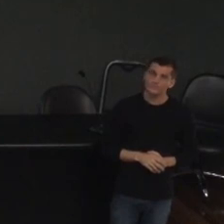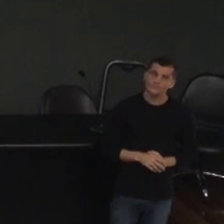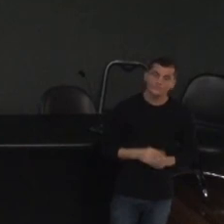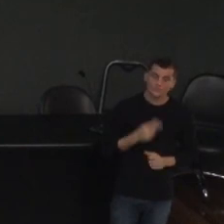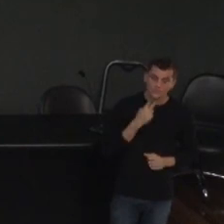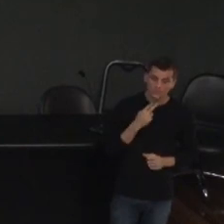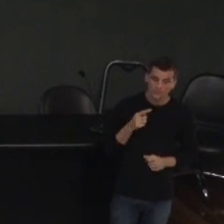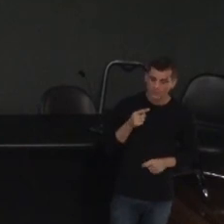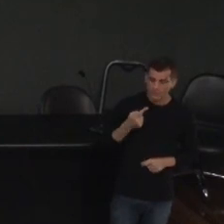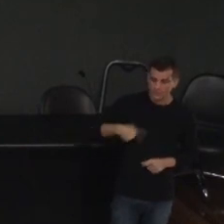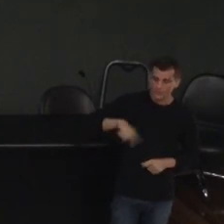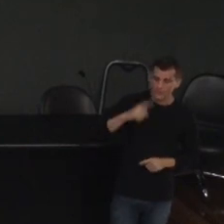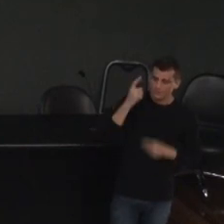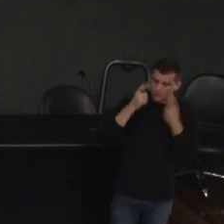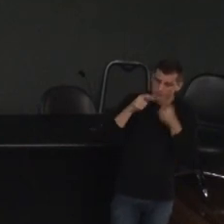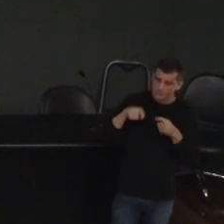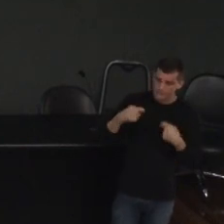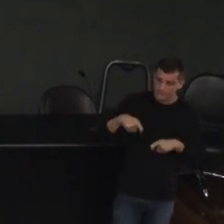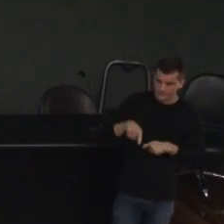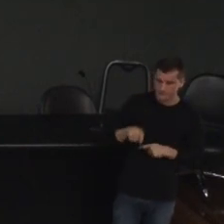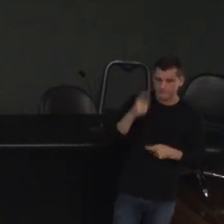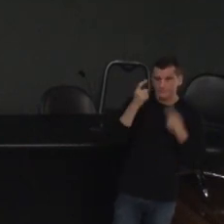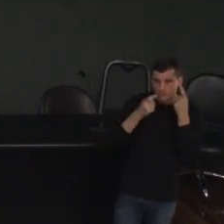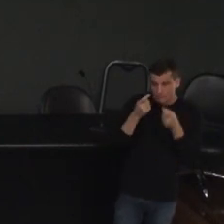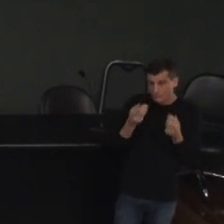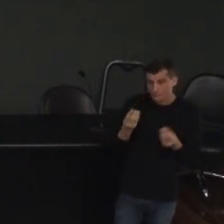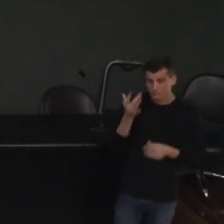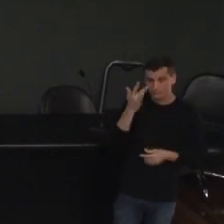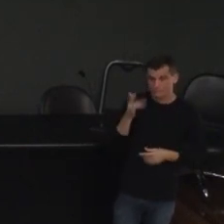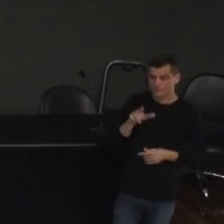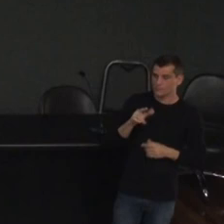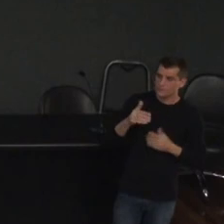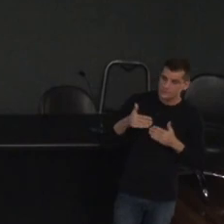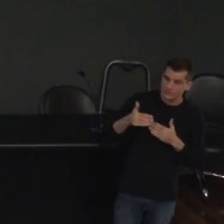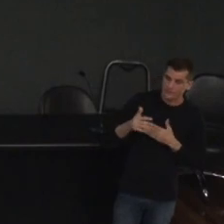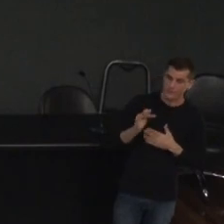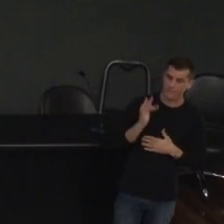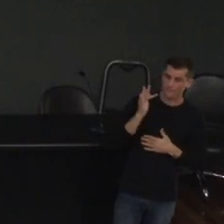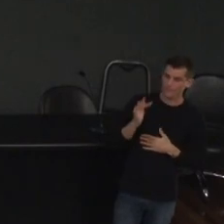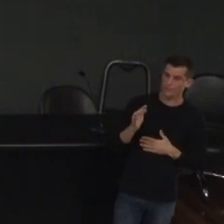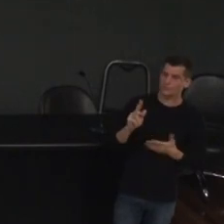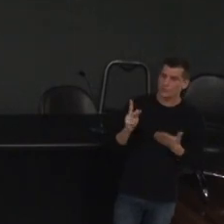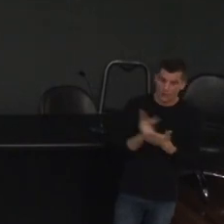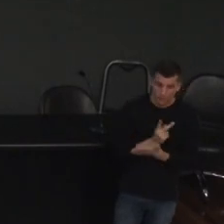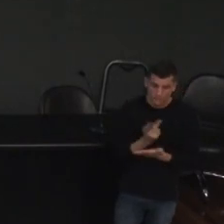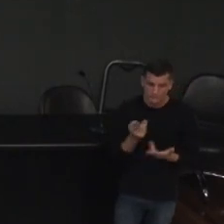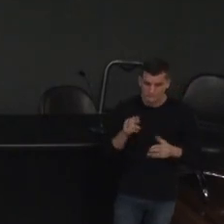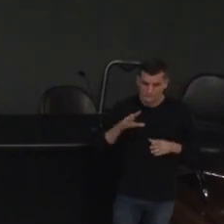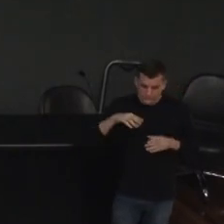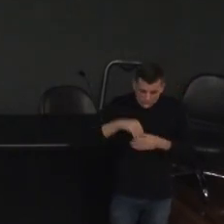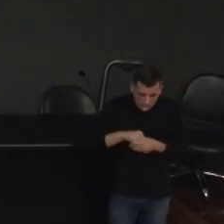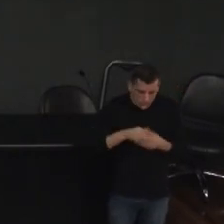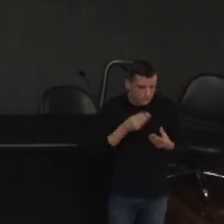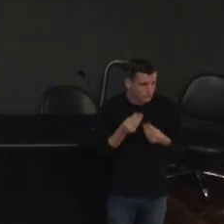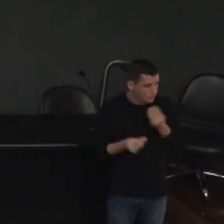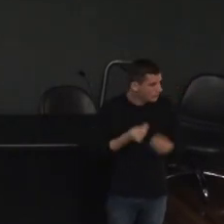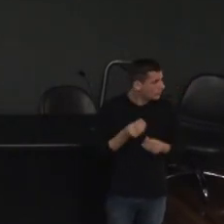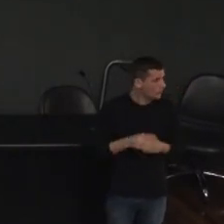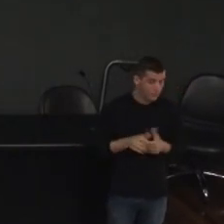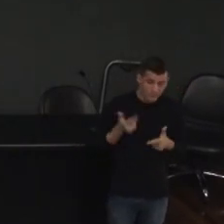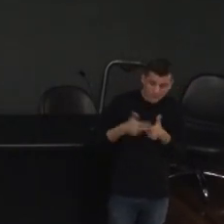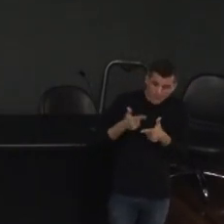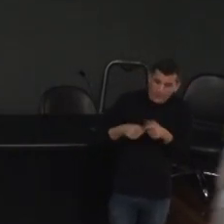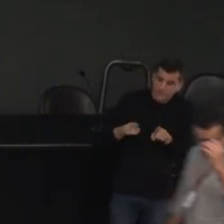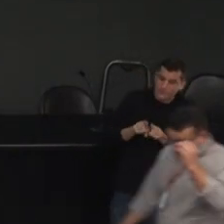né porque a gente não sabe o que pode acontecer em razão né internamente né e os problemas que isso